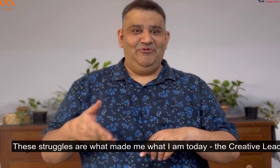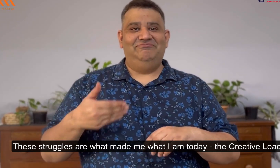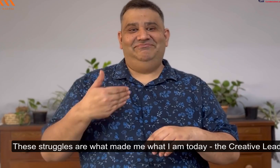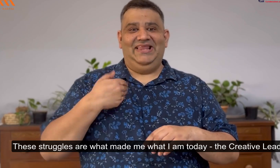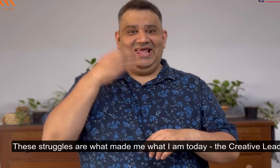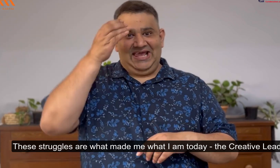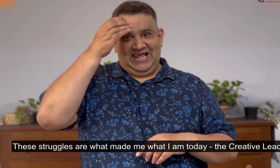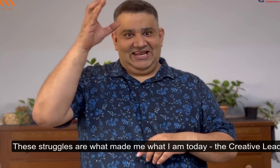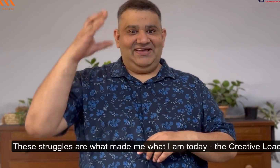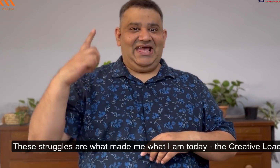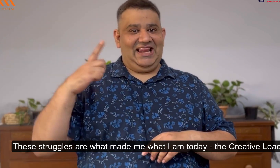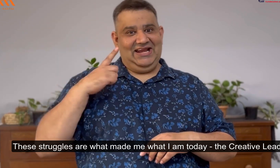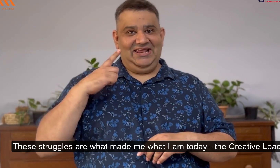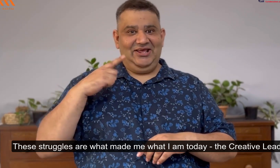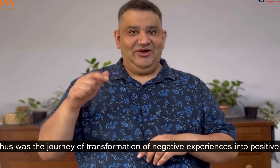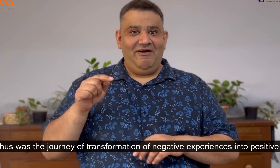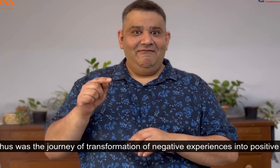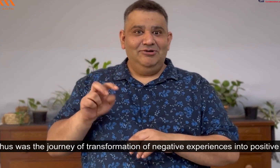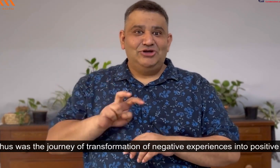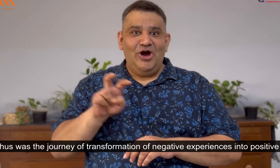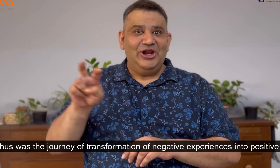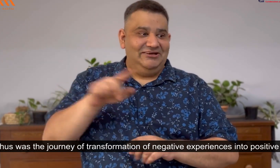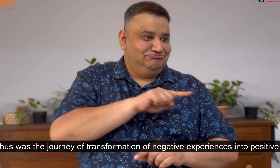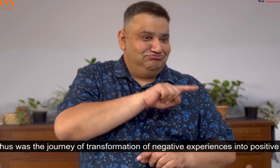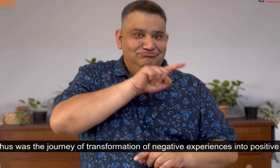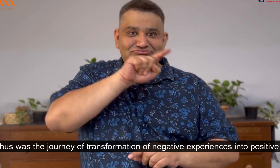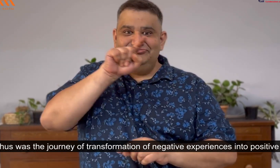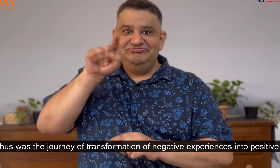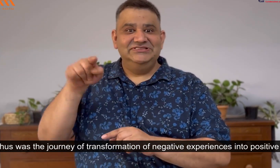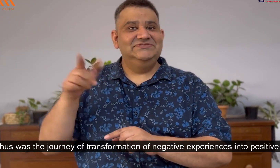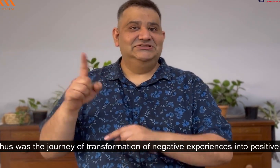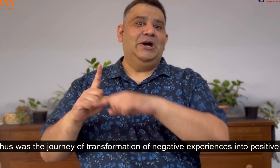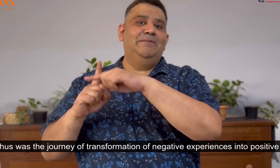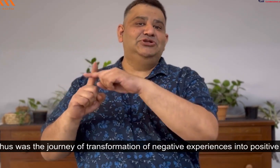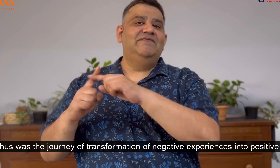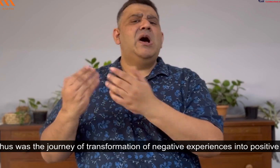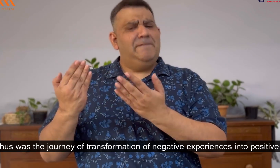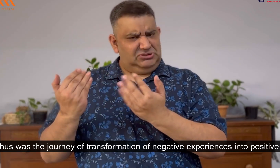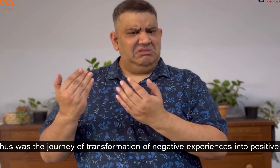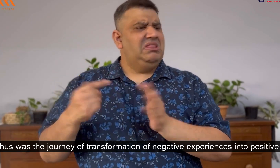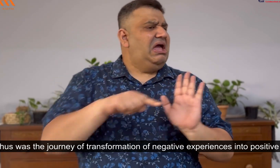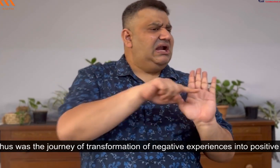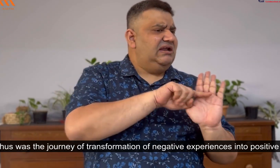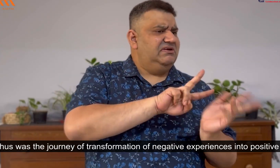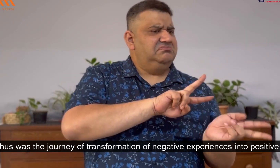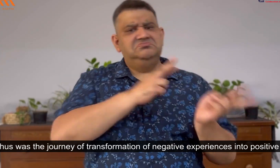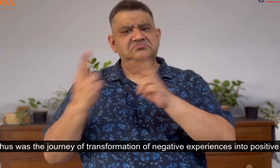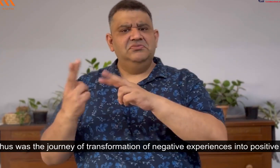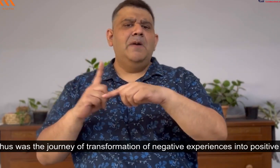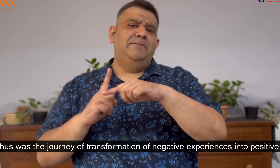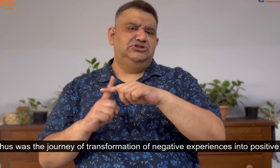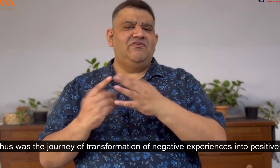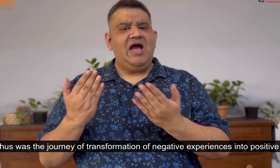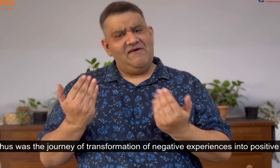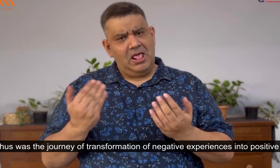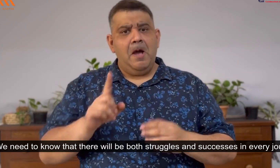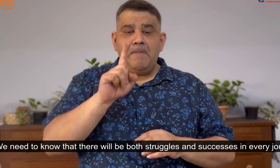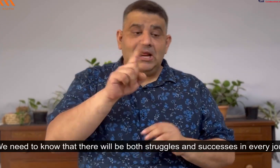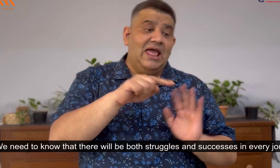प्रकार नकारात्मक अनुभवों को सकारात्मक अनुभवों में बदलने की यात्रा थी। हमें यह जानने की ज़रूरत है कि हर यात्रा में